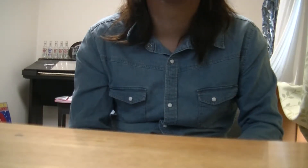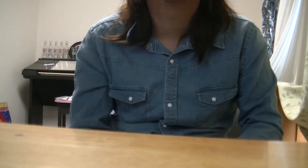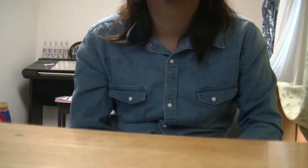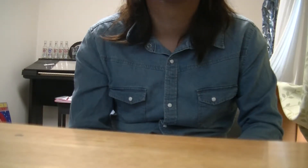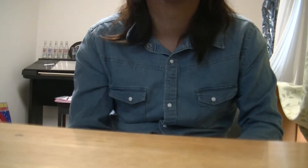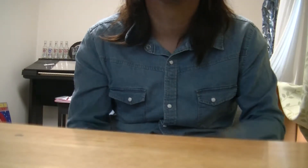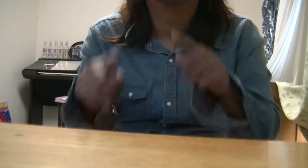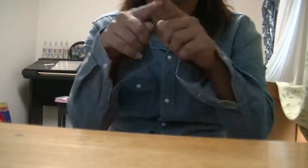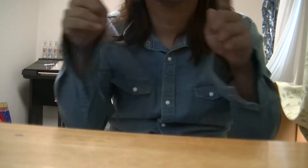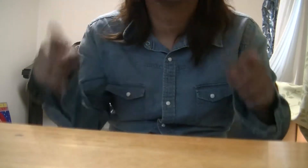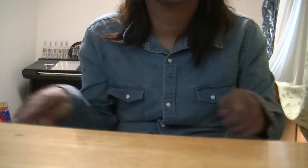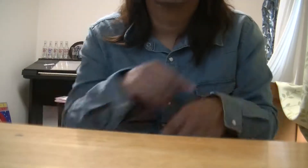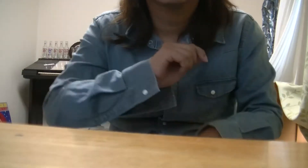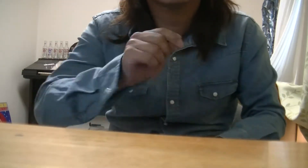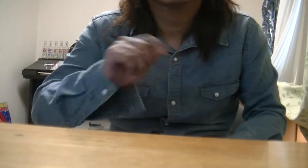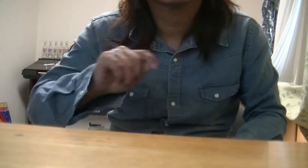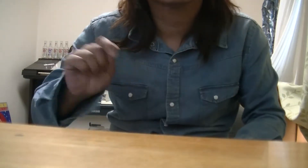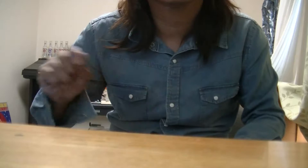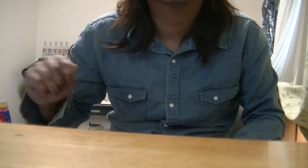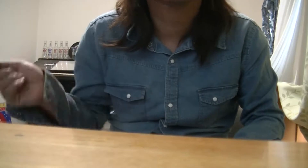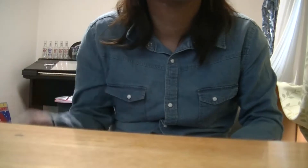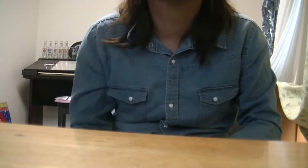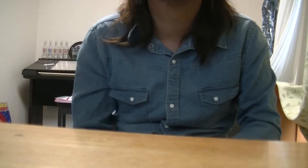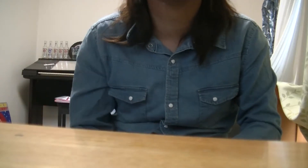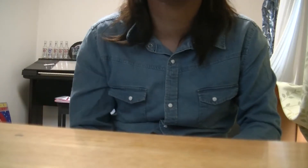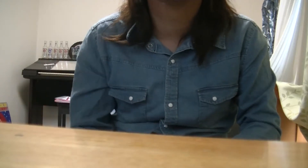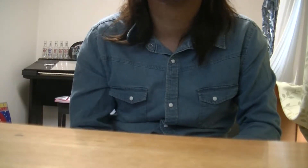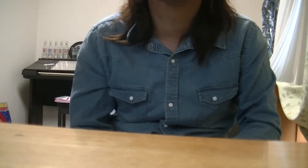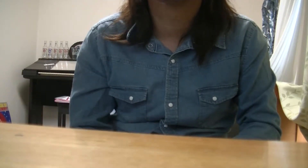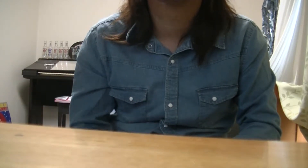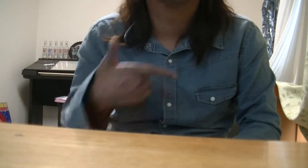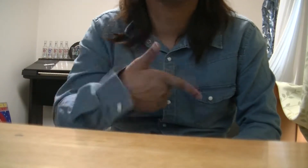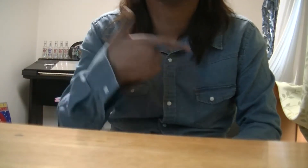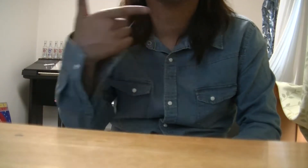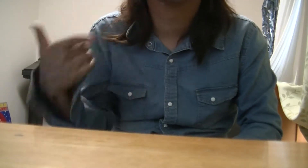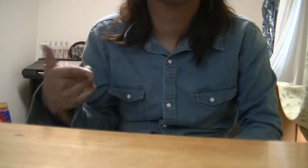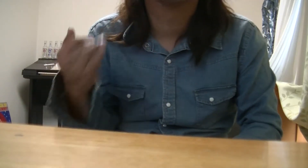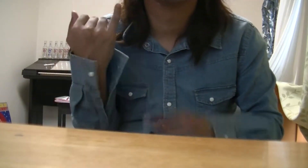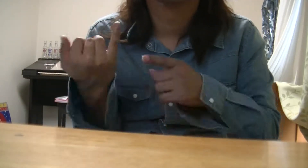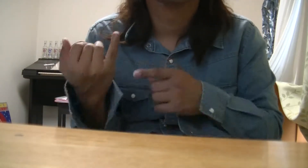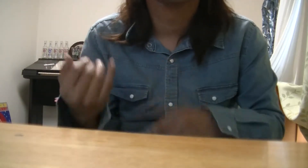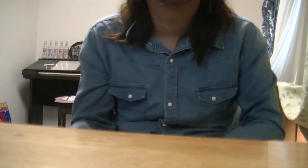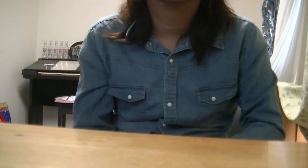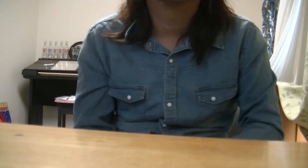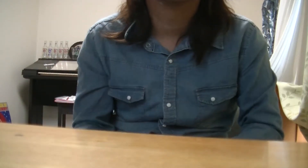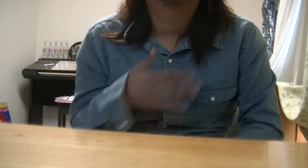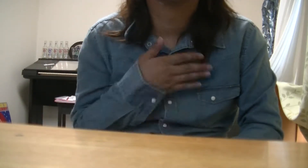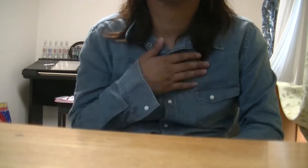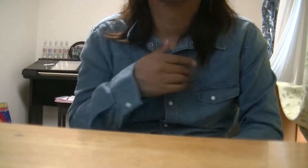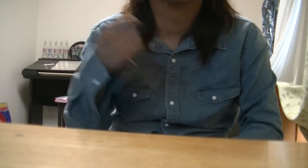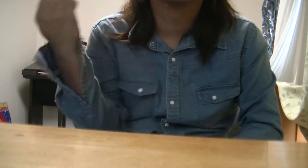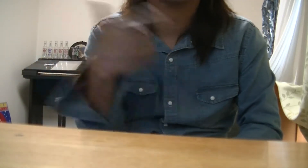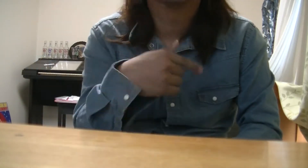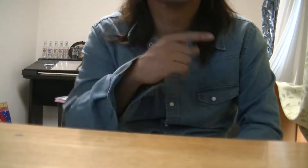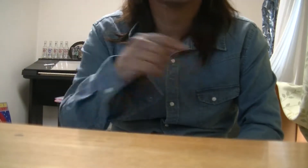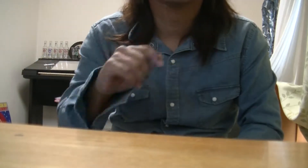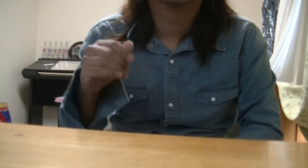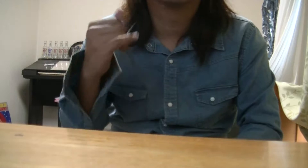黒板あのチョークで書くやつね。そこに例えば遅れて彼女が遅れてきて自分が先に来ていた場合は彼女に伝言書くの